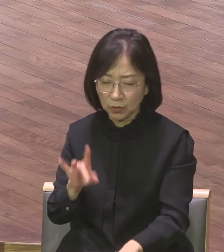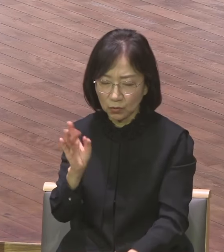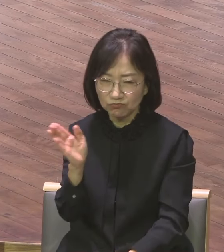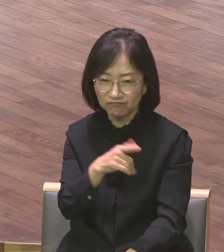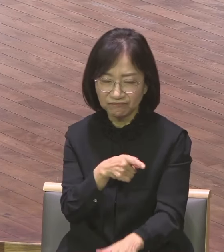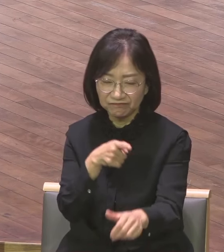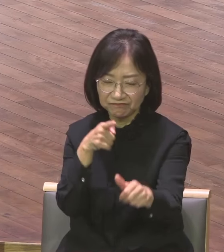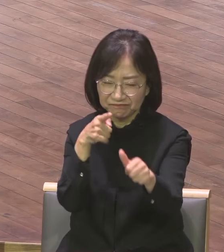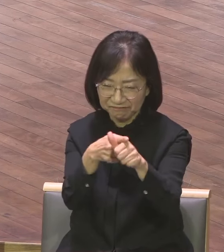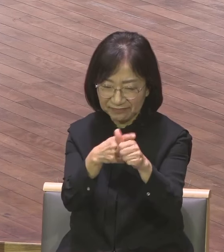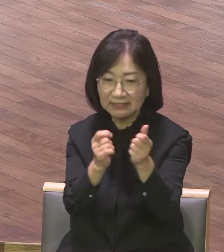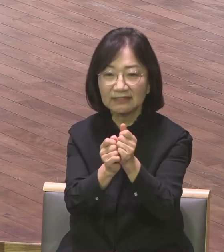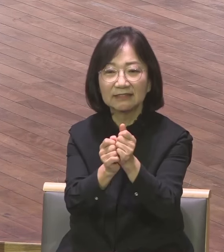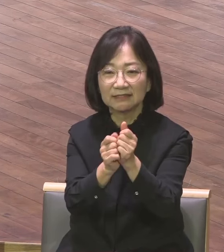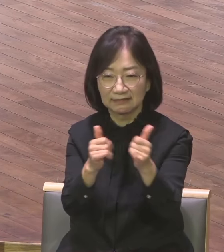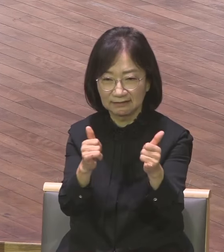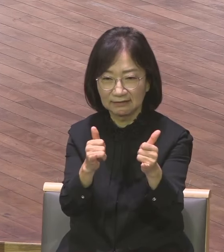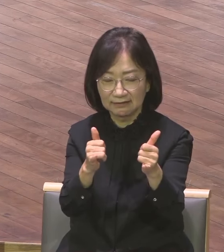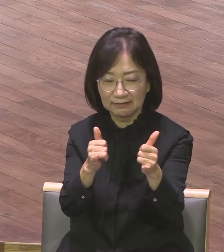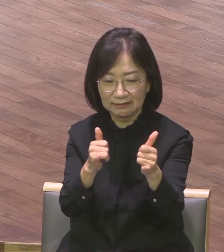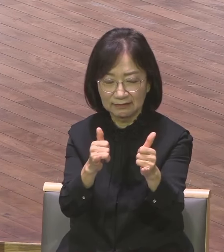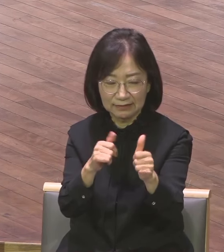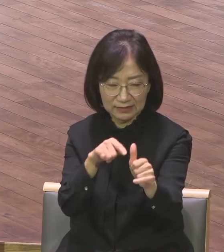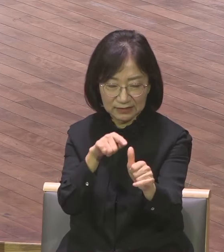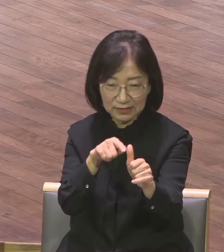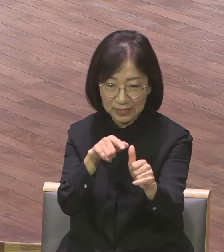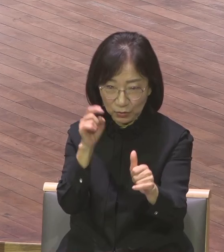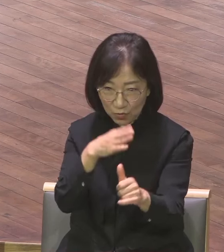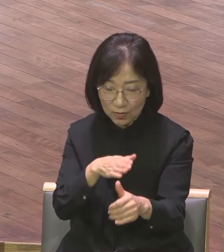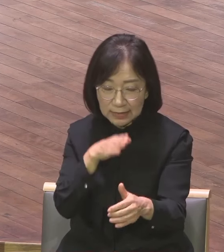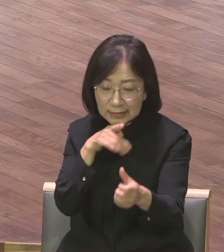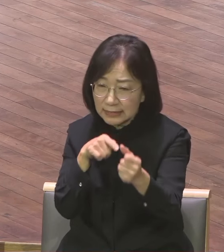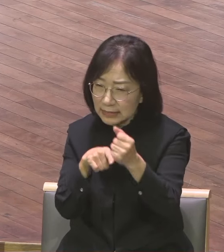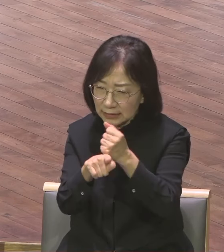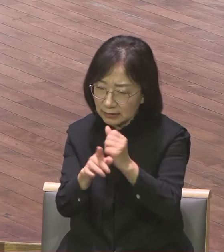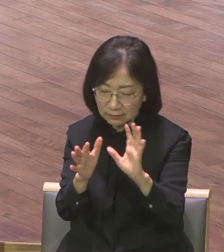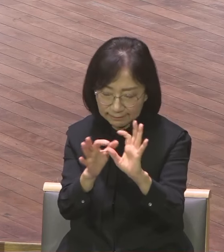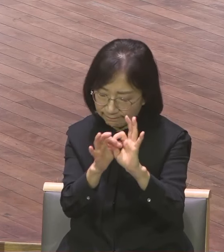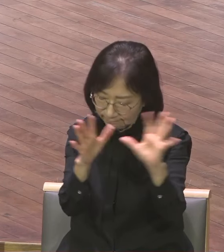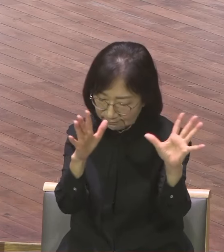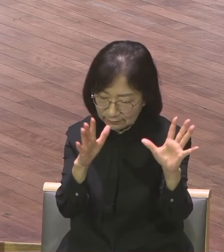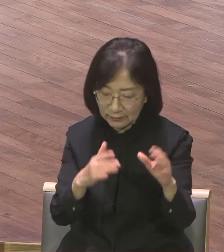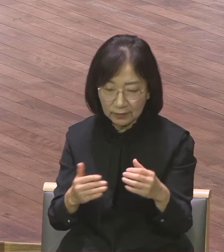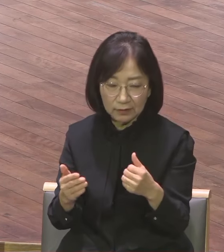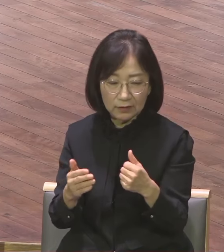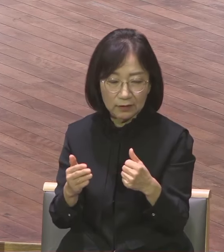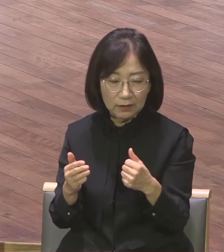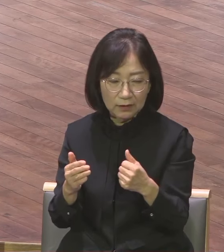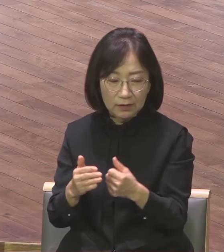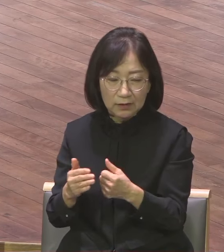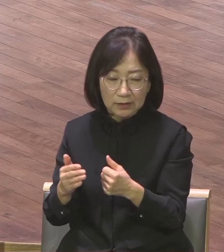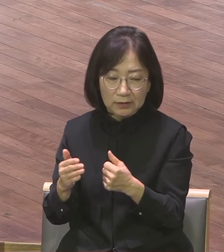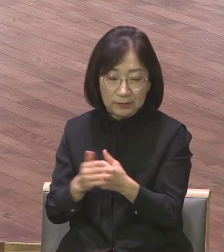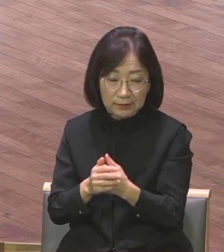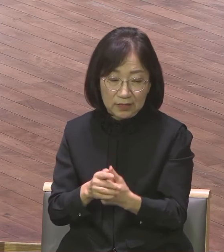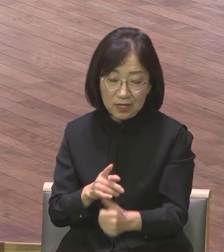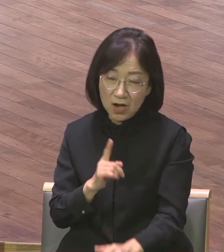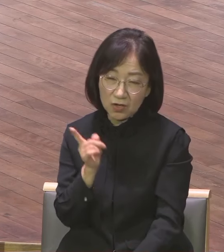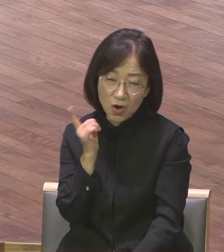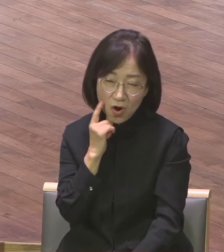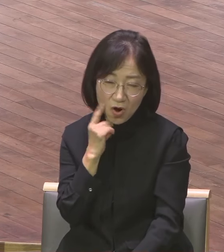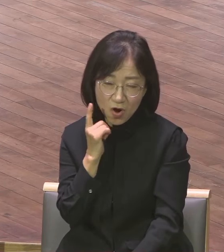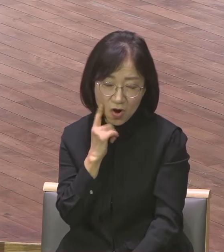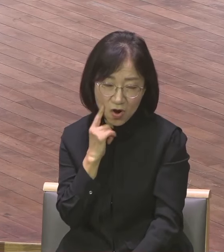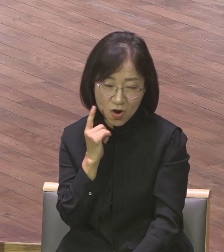처음부터 살인한 자요. 처음부터. 진리가 그 속에 없으므로 진리에 서지 못하고 거짓을